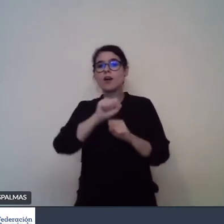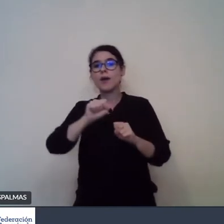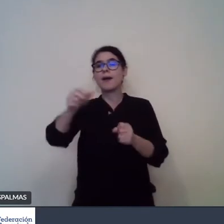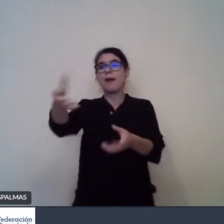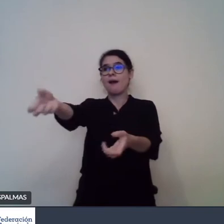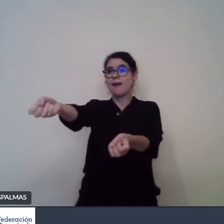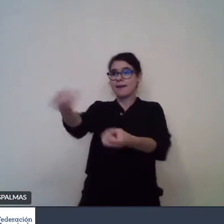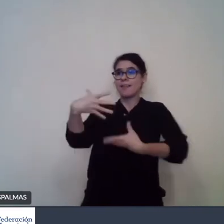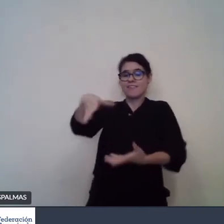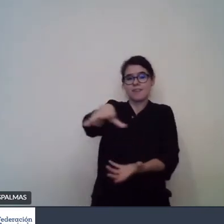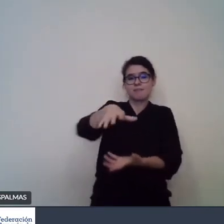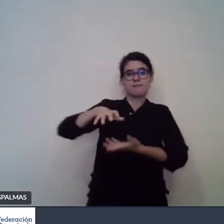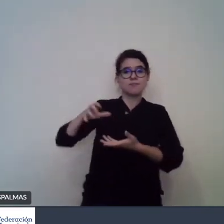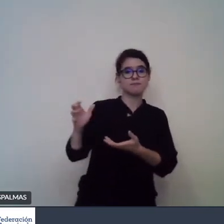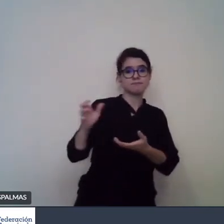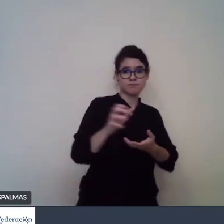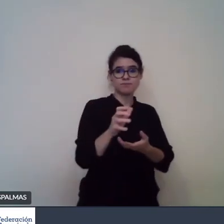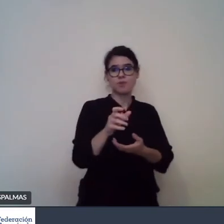en la continuación.